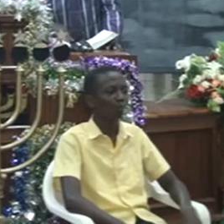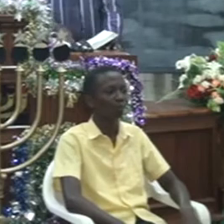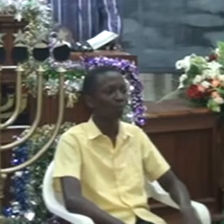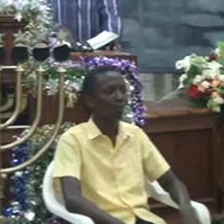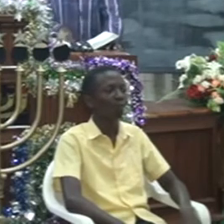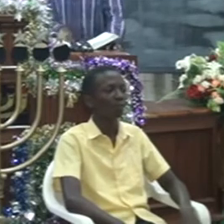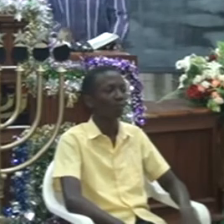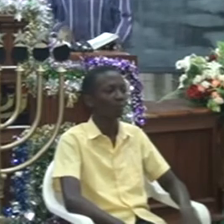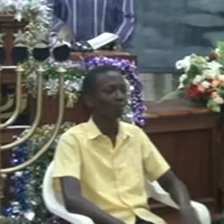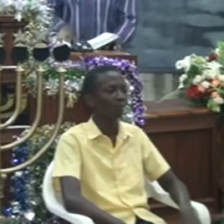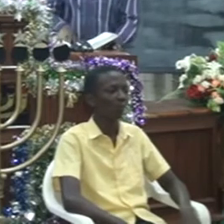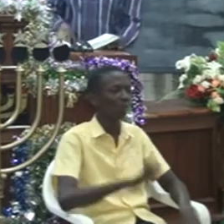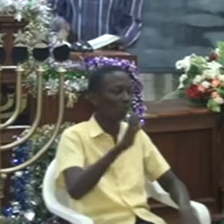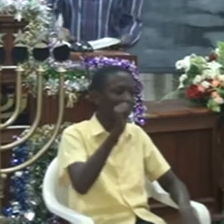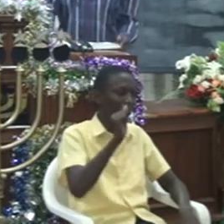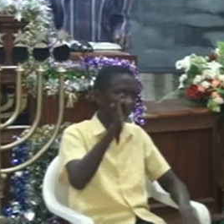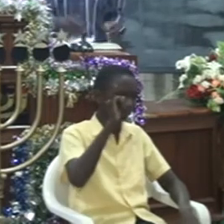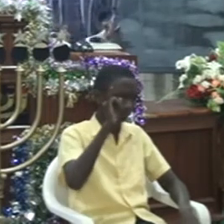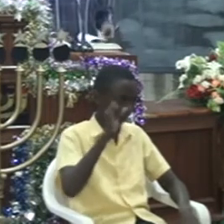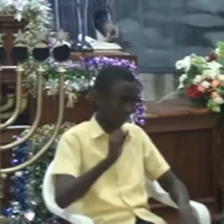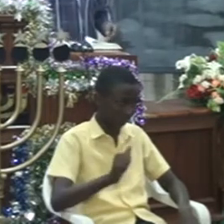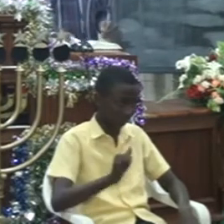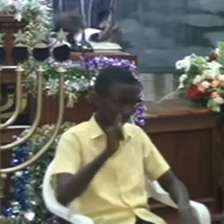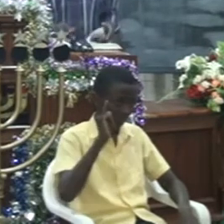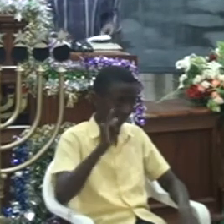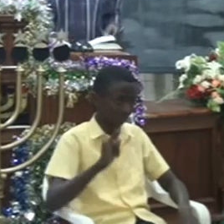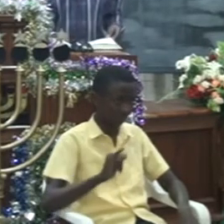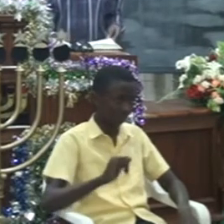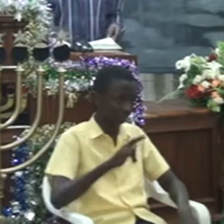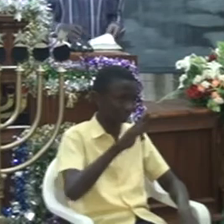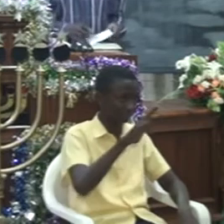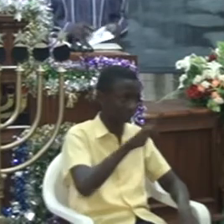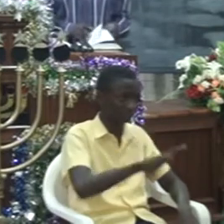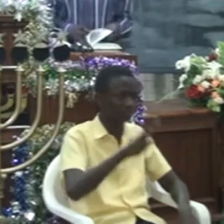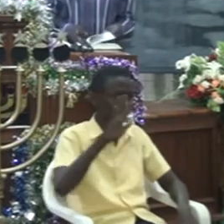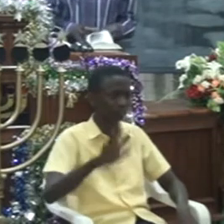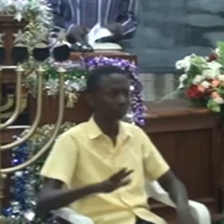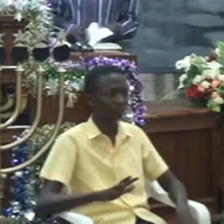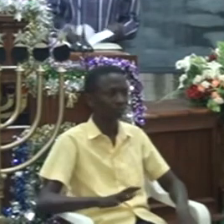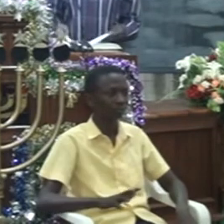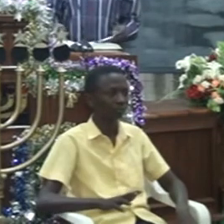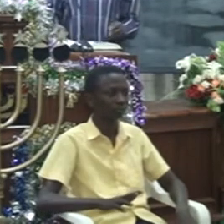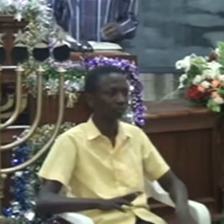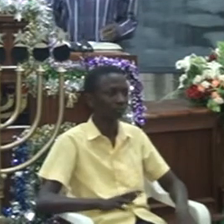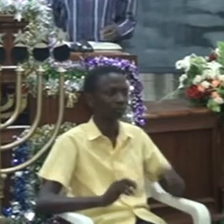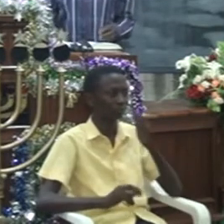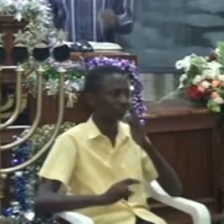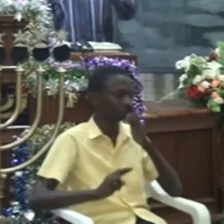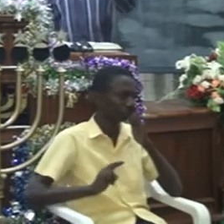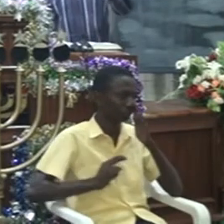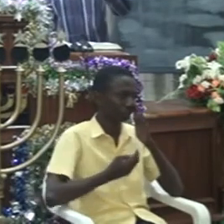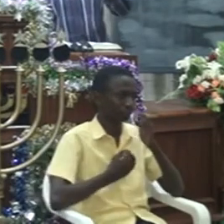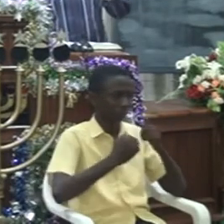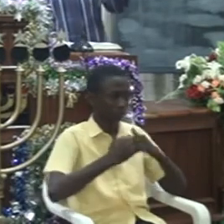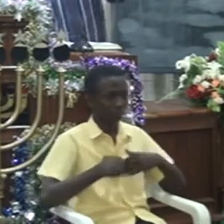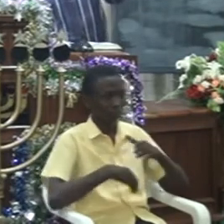upande wa kushoto. Esaïe 35 on termine par là, Dieu voulant à jeudi. Isaya sura 35